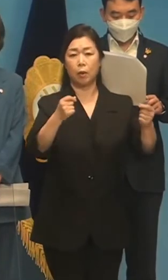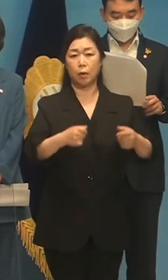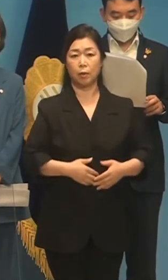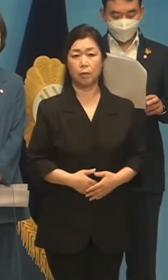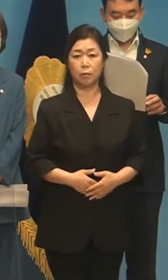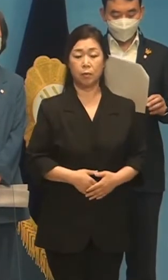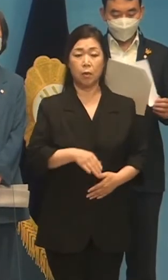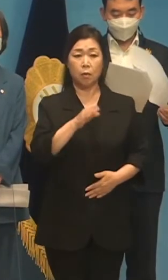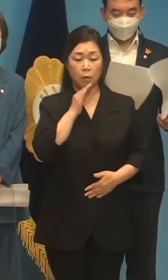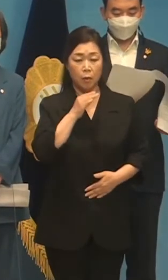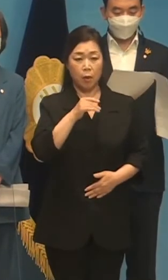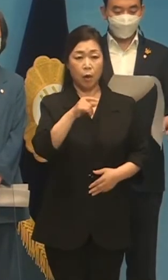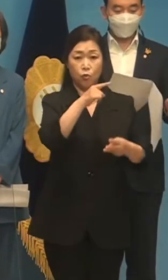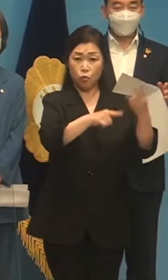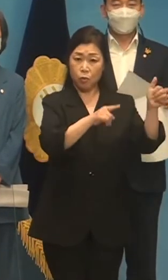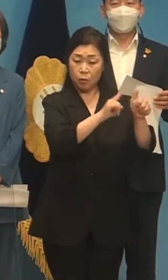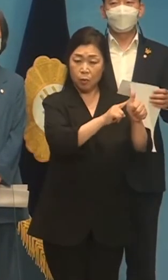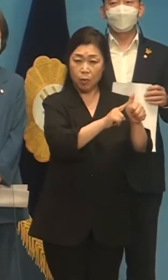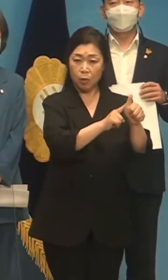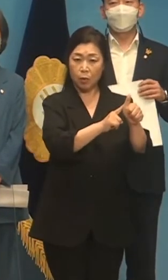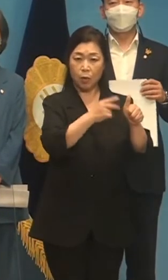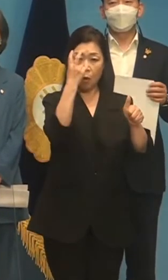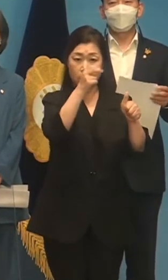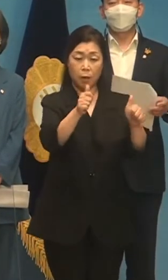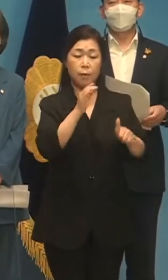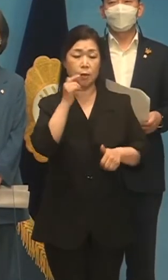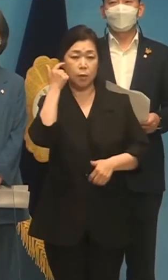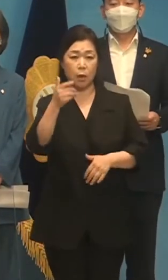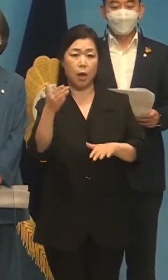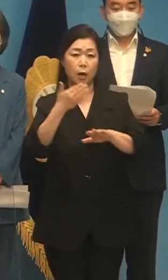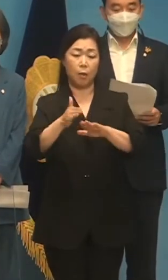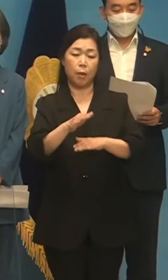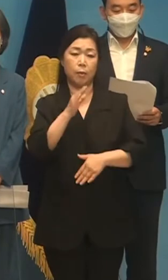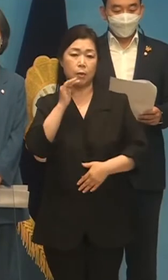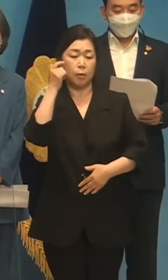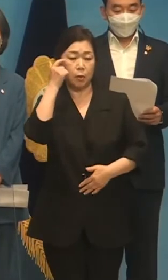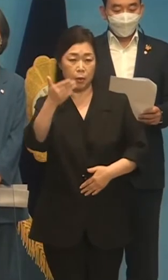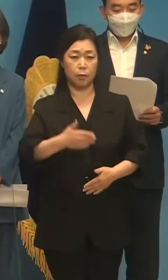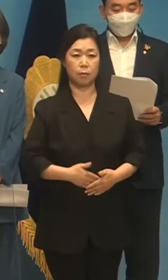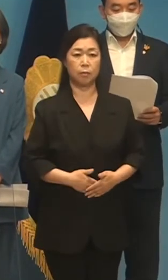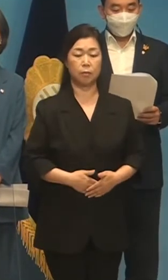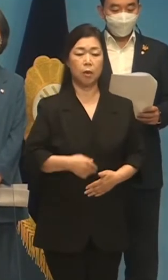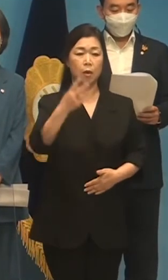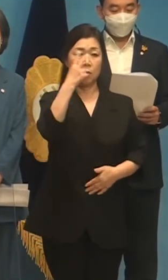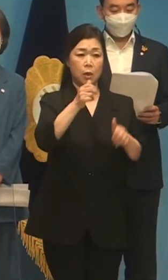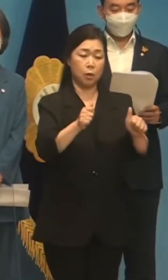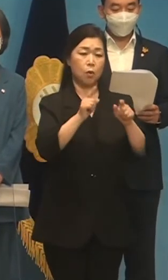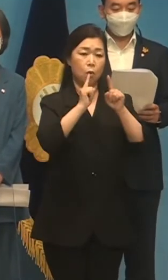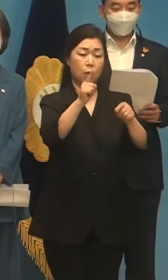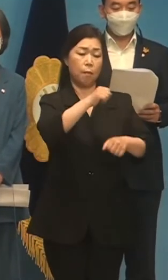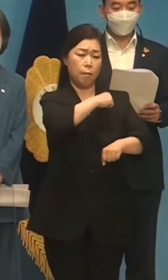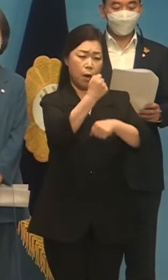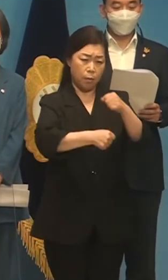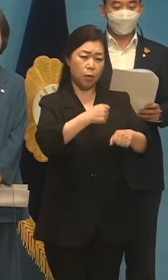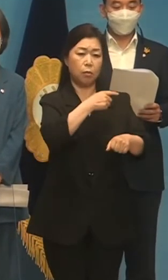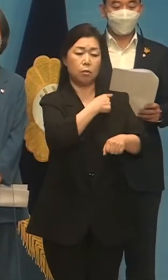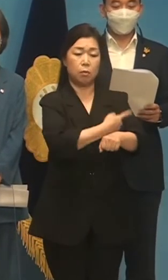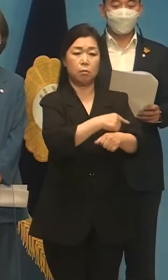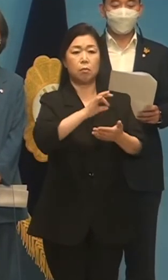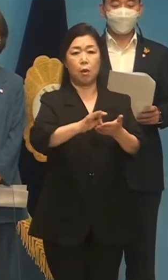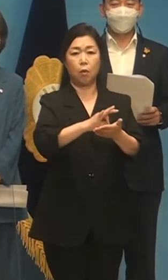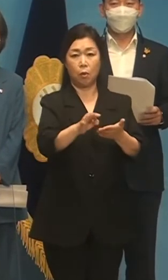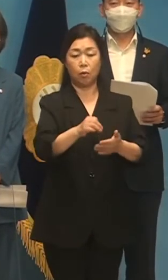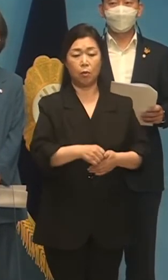공직자 윤석열은 검사였습니까? 깡패였습니까? 수사 기소권을 사유화해 검찰 조직을 동원하고 구성원의